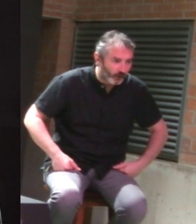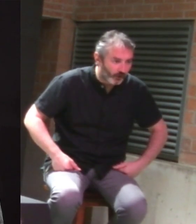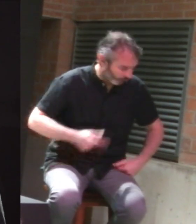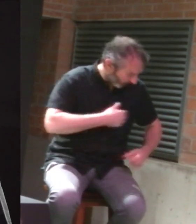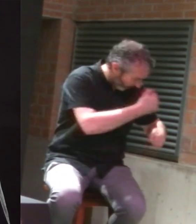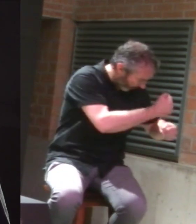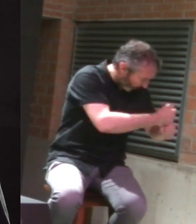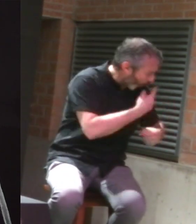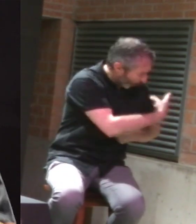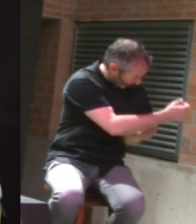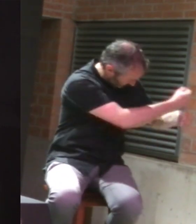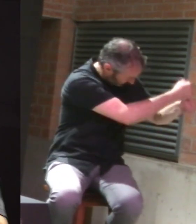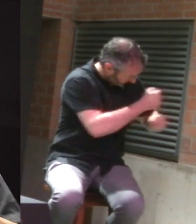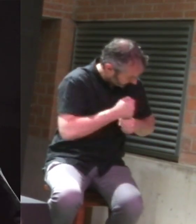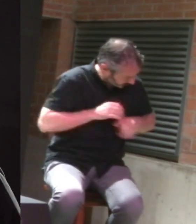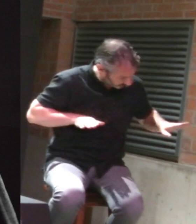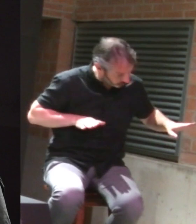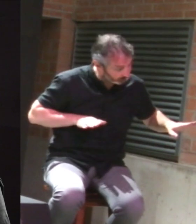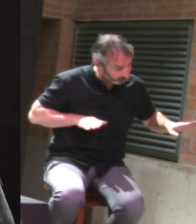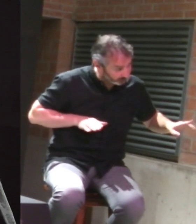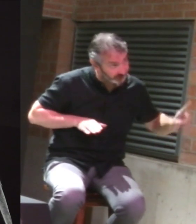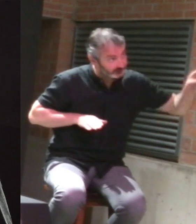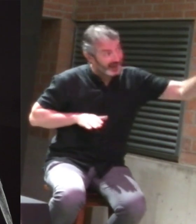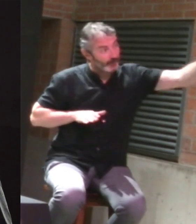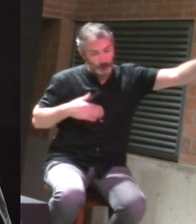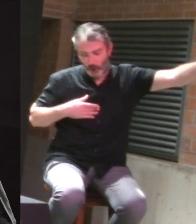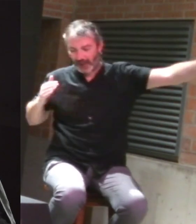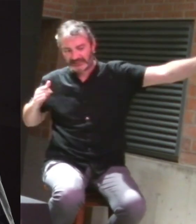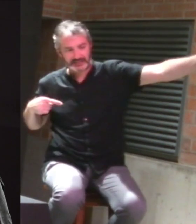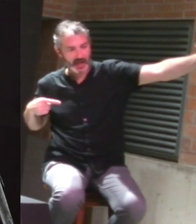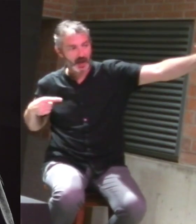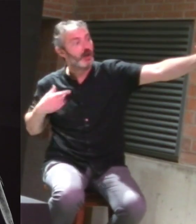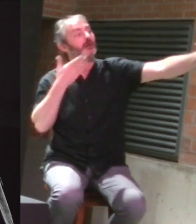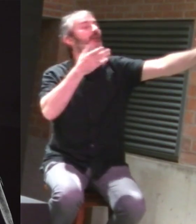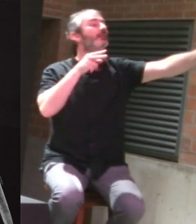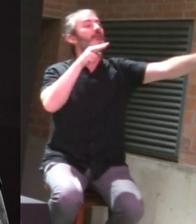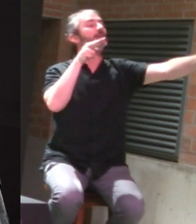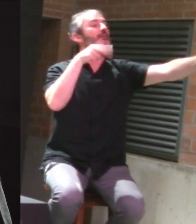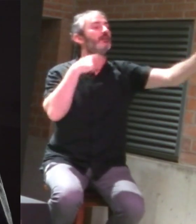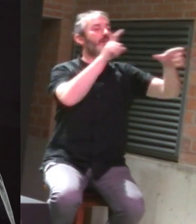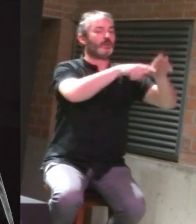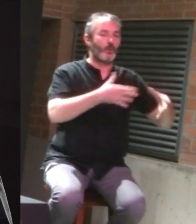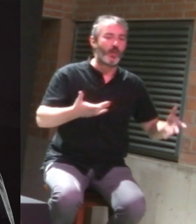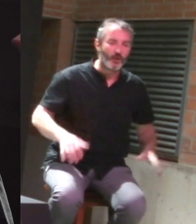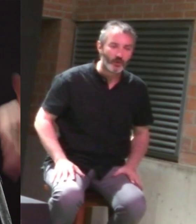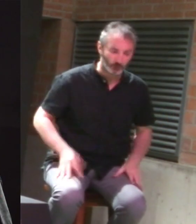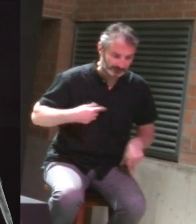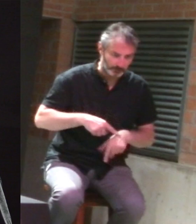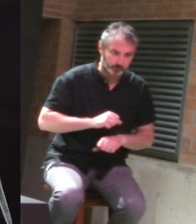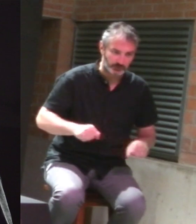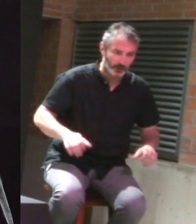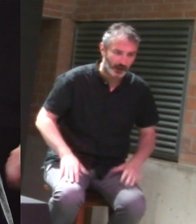horas, 12 horas y luego tenían que atender las tareas domésticas, ¿de dónde sacaban el tiempo para